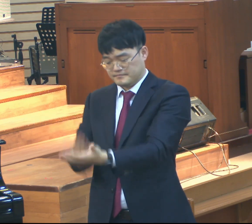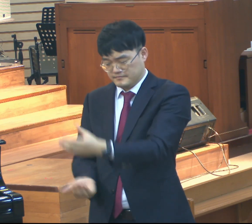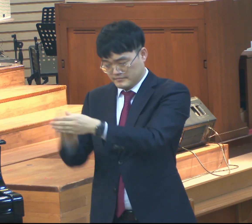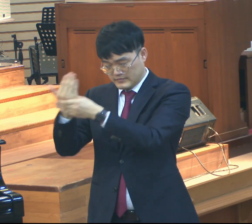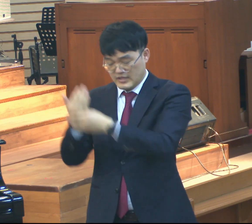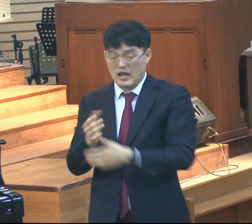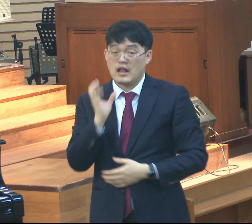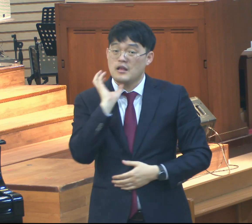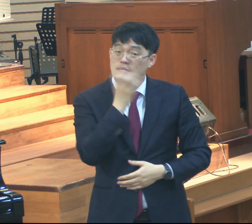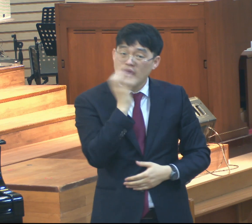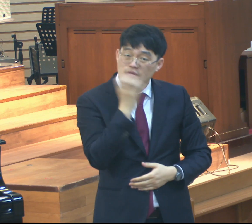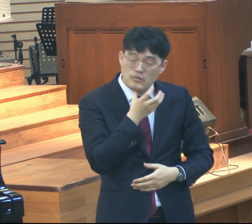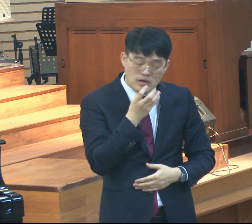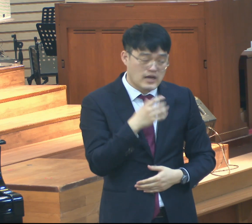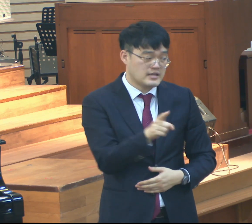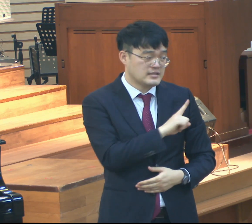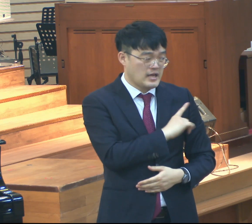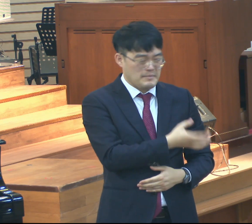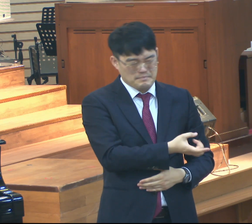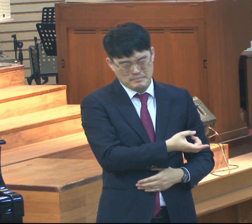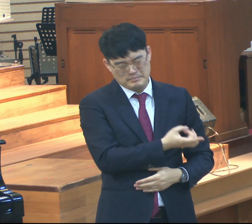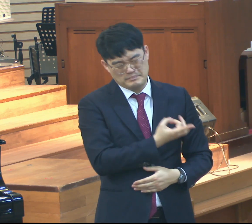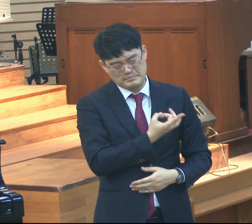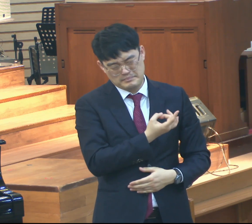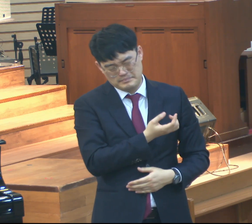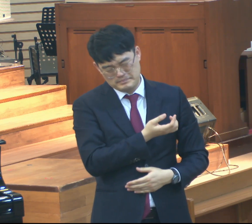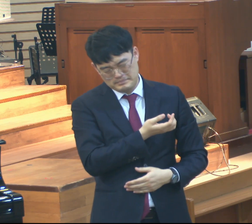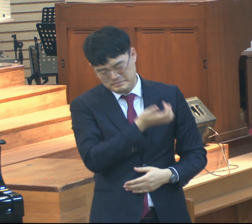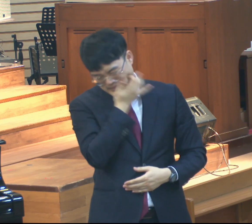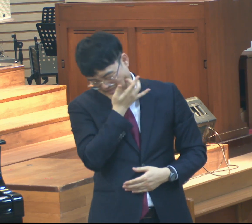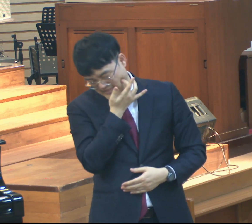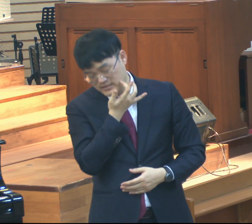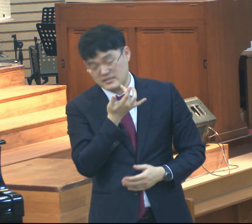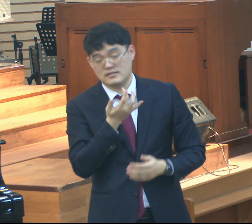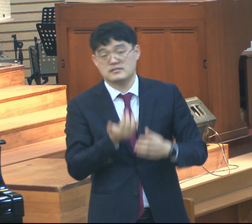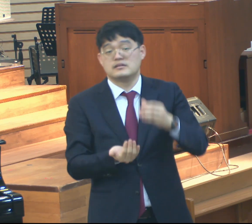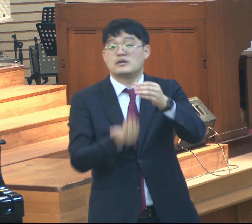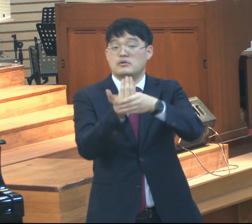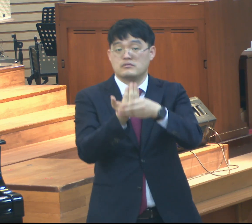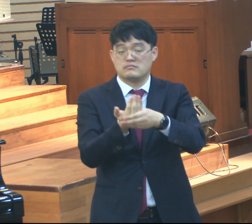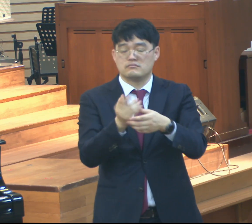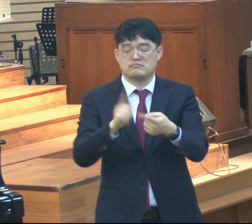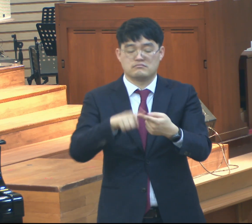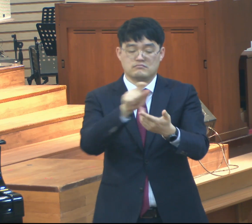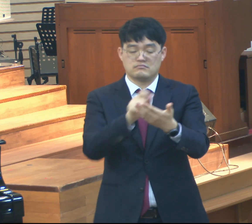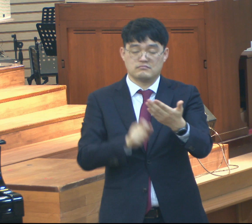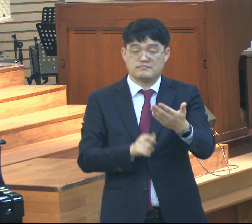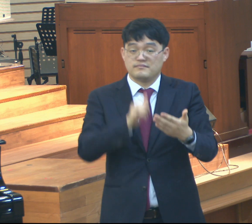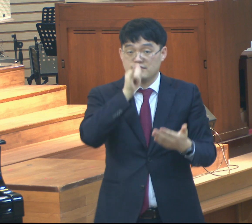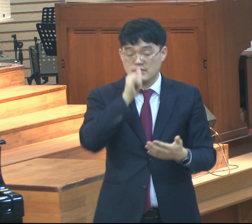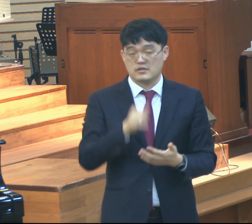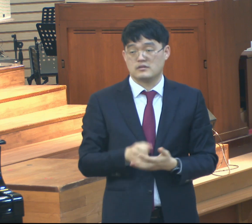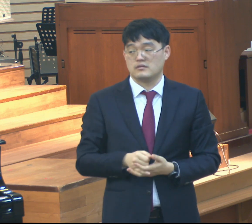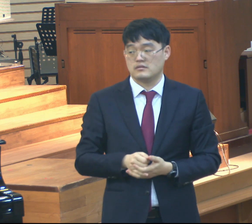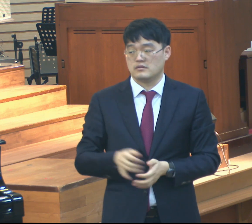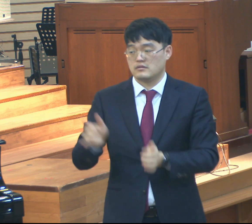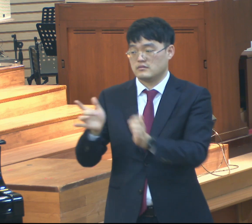싫어한 그런 사건으로 분명하게 기록을 해 놓았습니다. 담대하셨던 예수님은